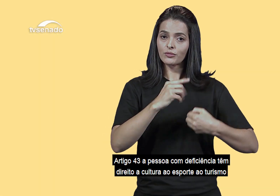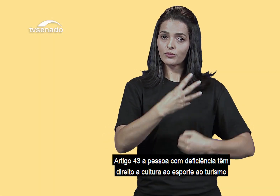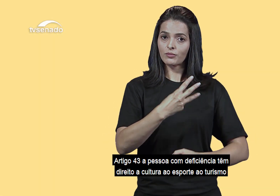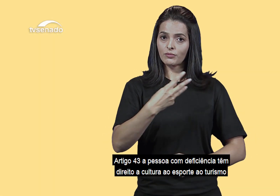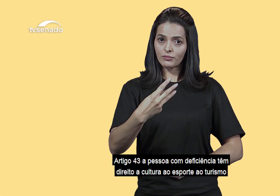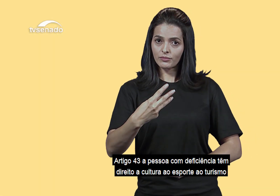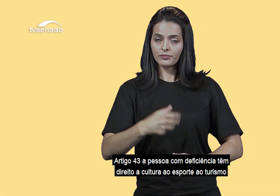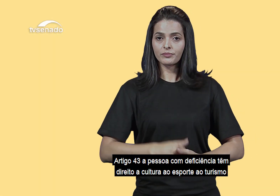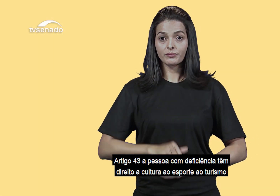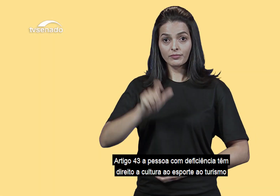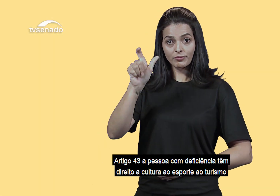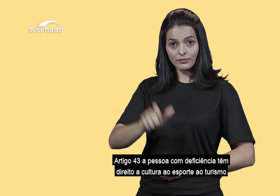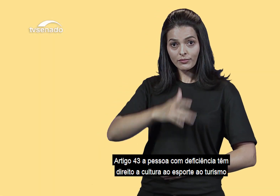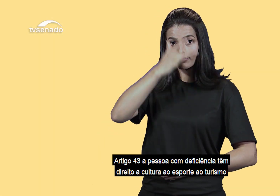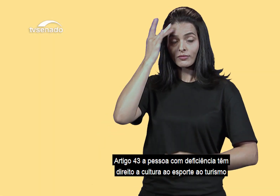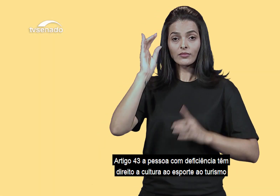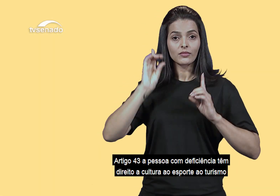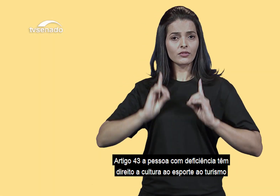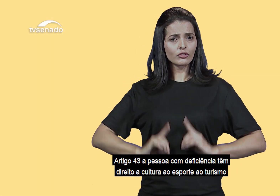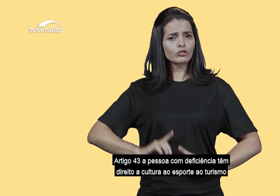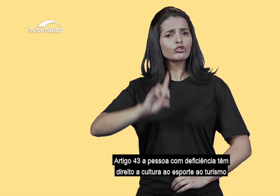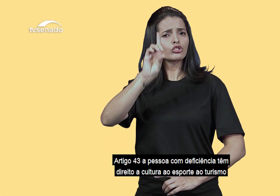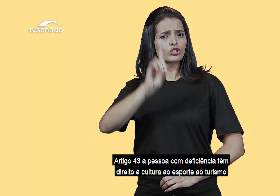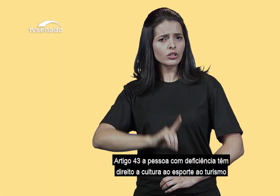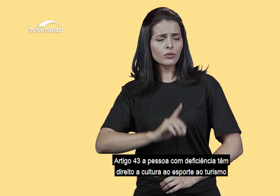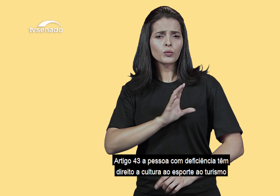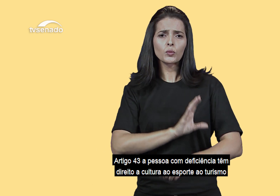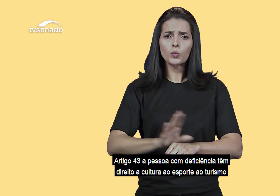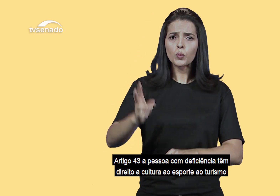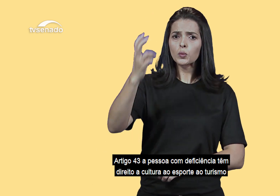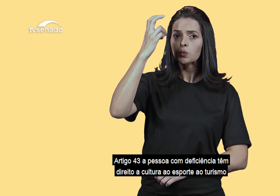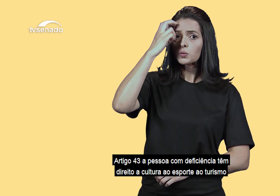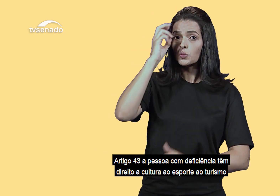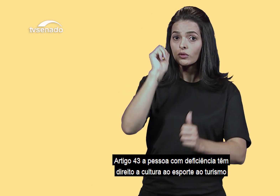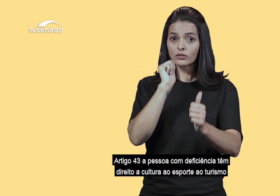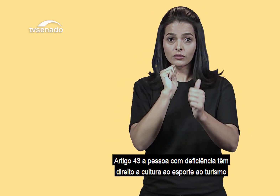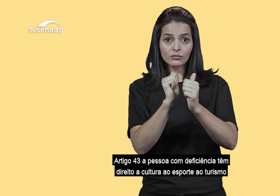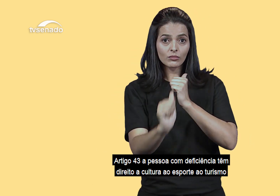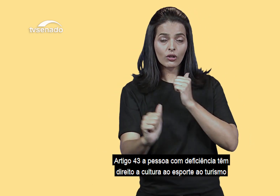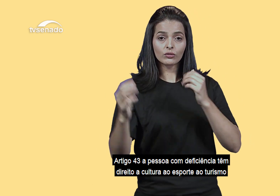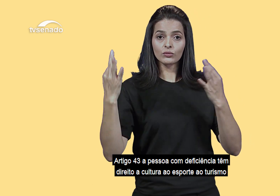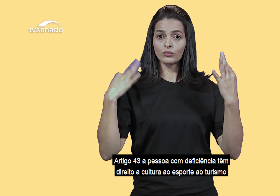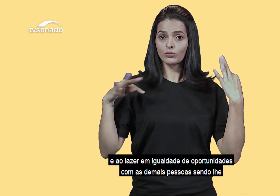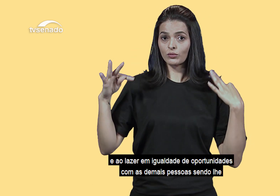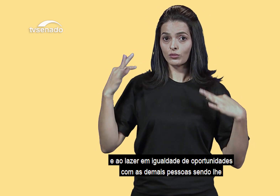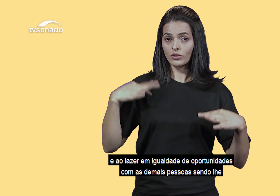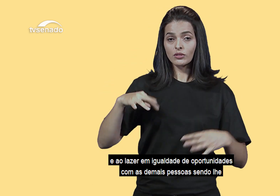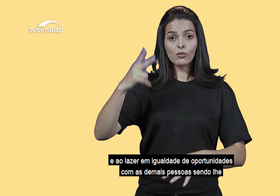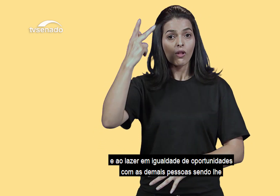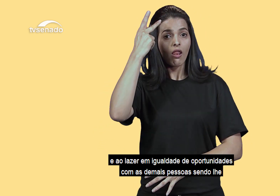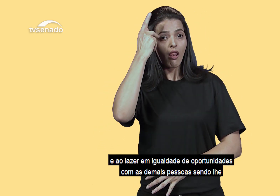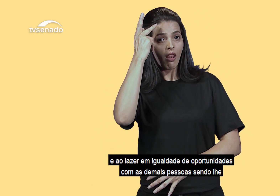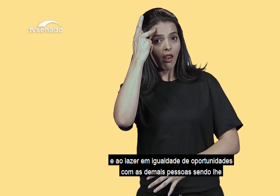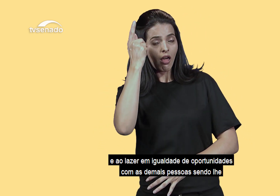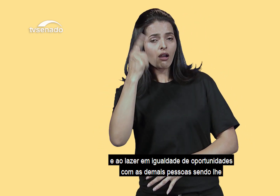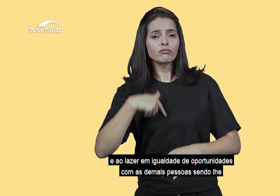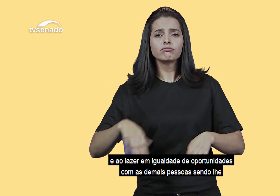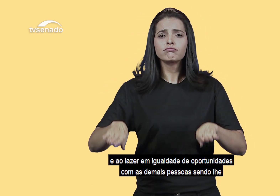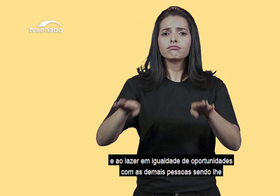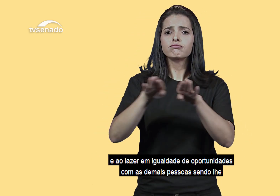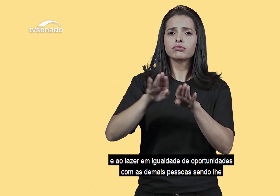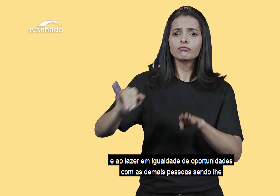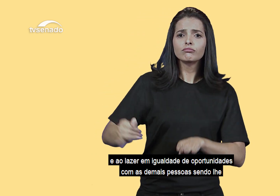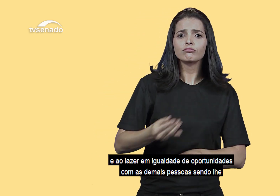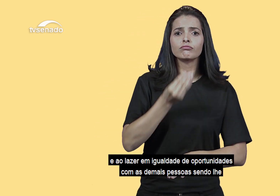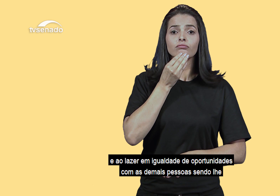Artigo 43 A pessoa com deficiência tem direito à cultura, ao esporte, ao turismo e ao lazer em igualdade